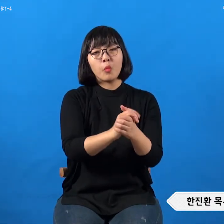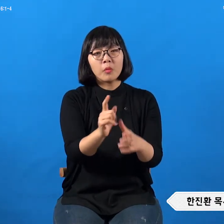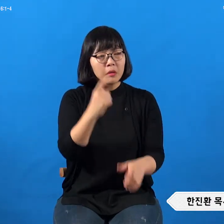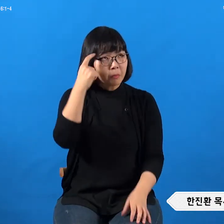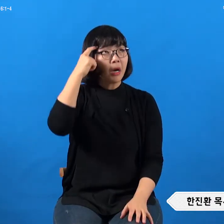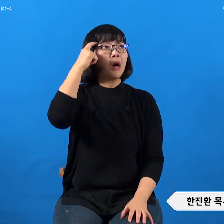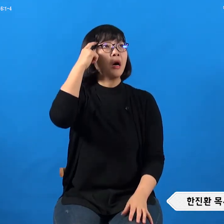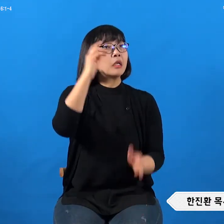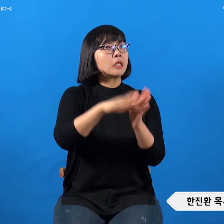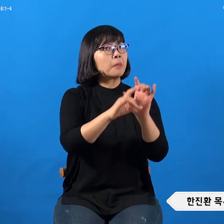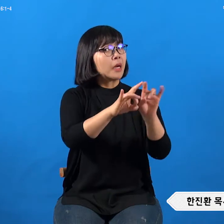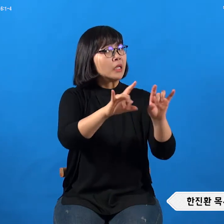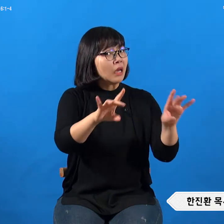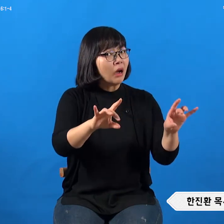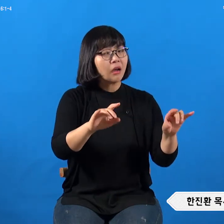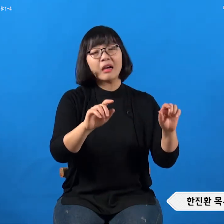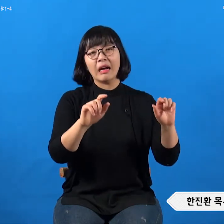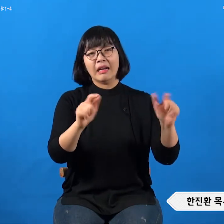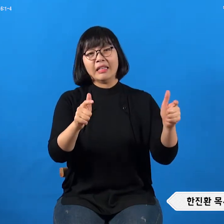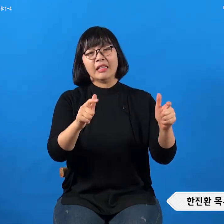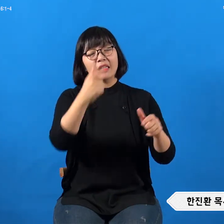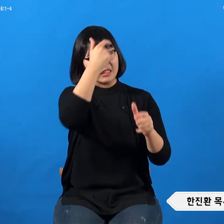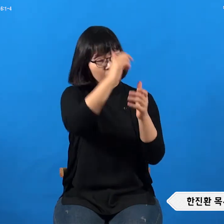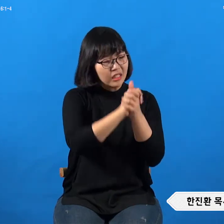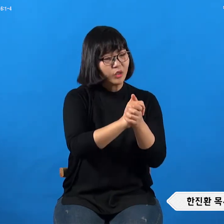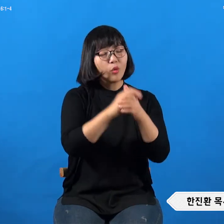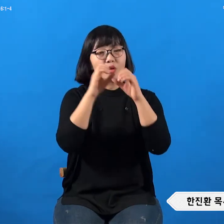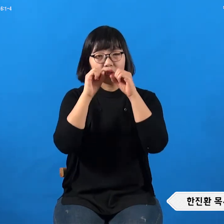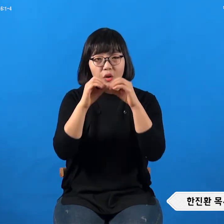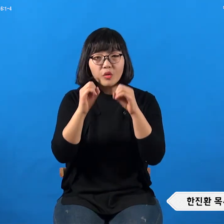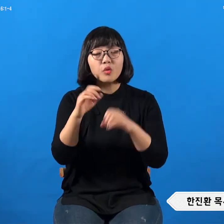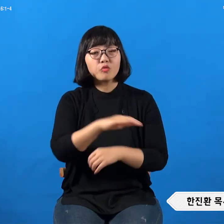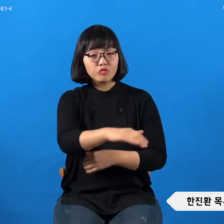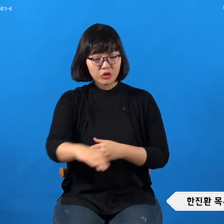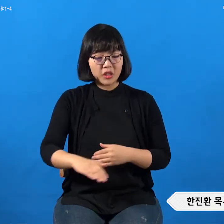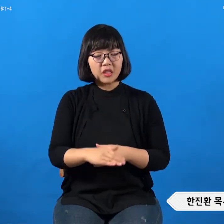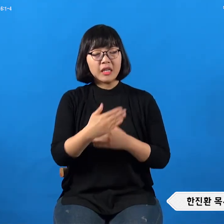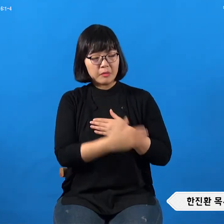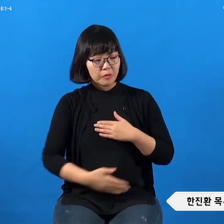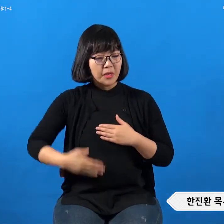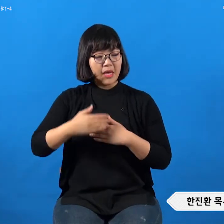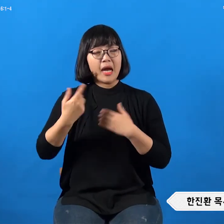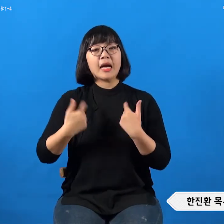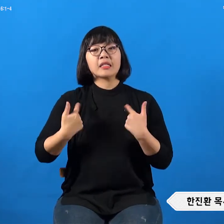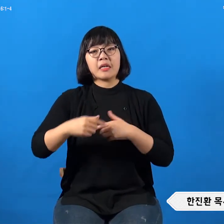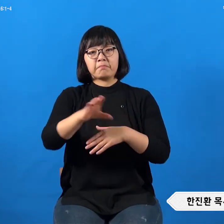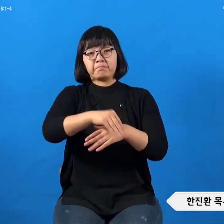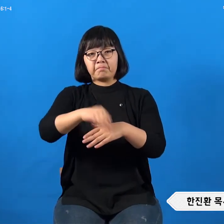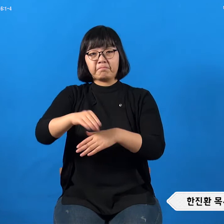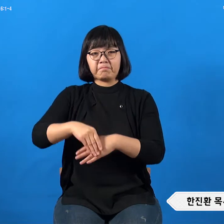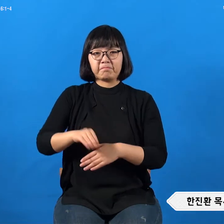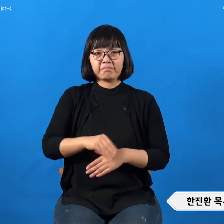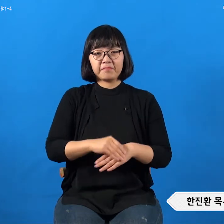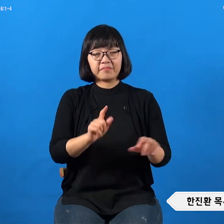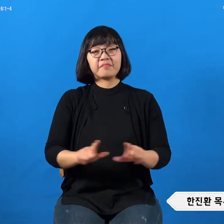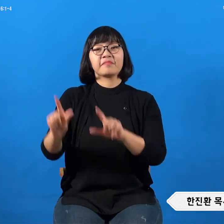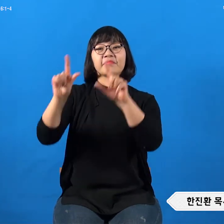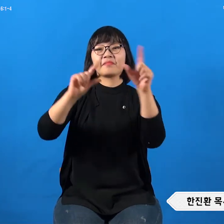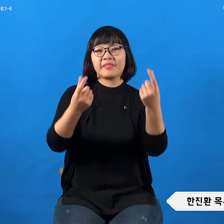일부분이고, 전도도 때를 얻든지 못 얻든지 늘 전도해서, 그래서 이 일부분이